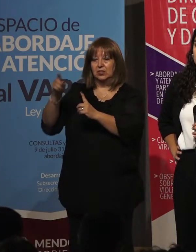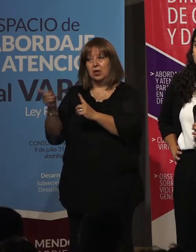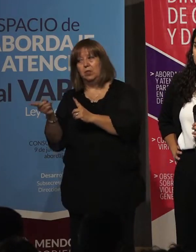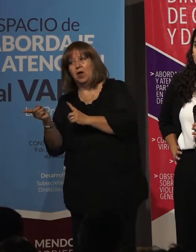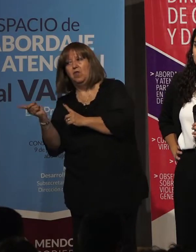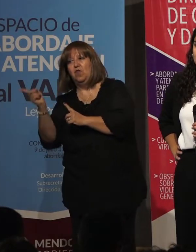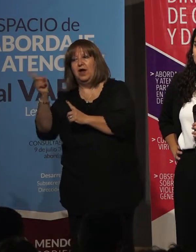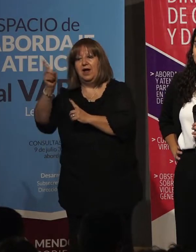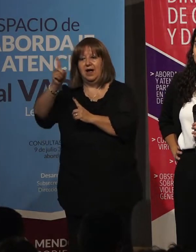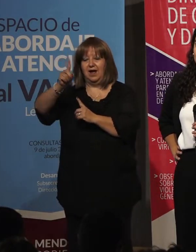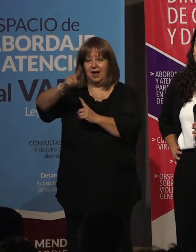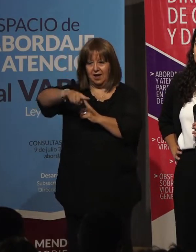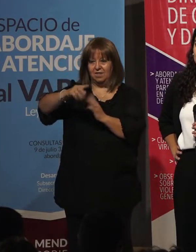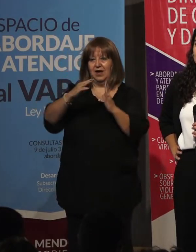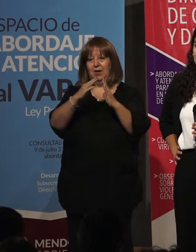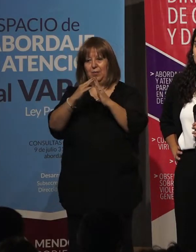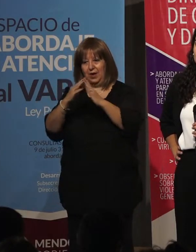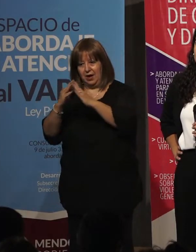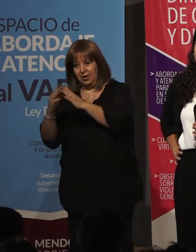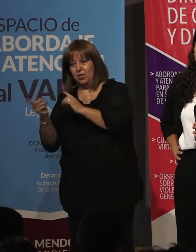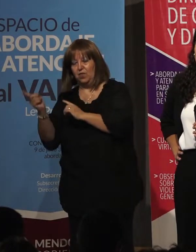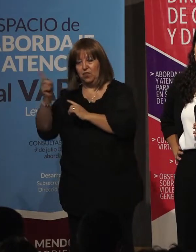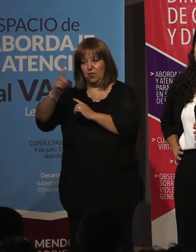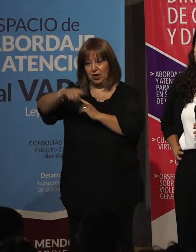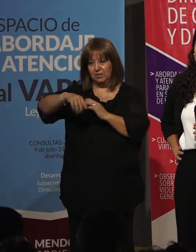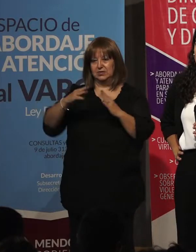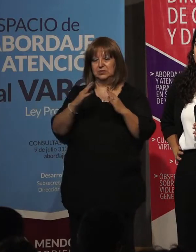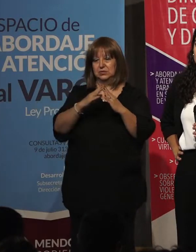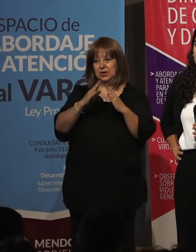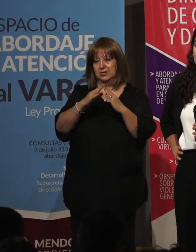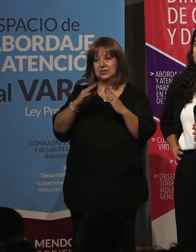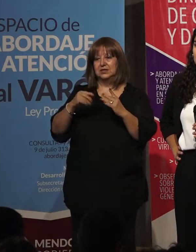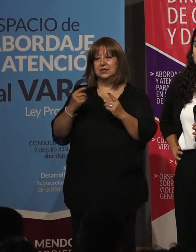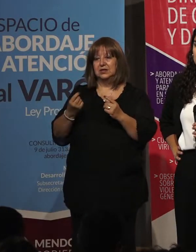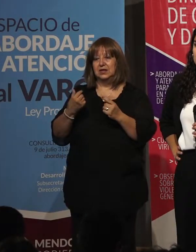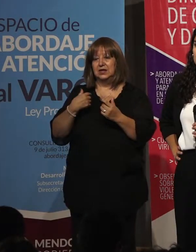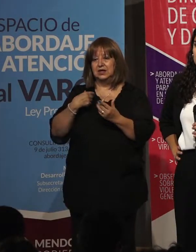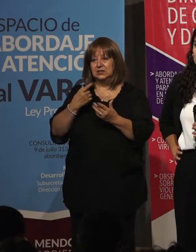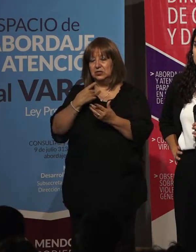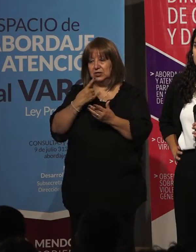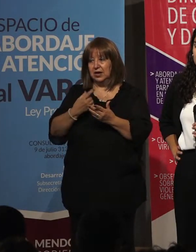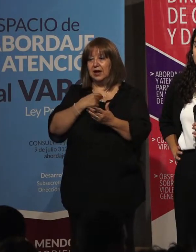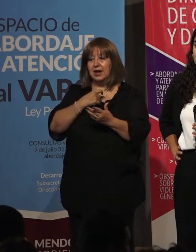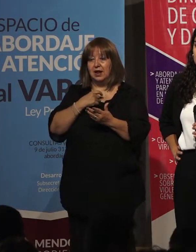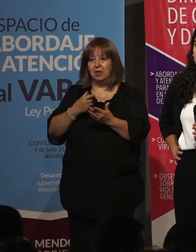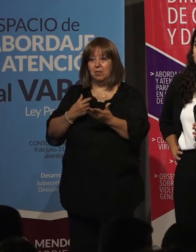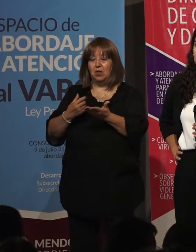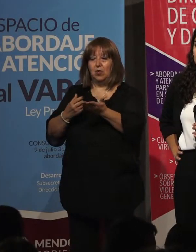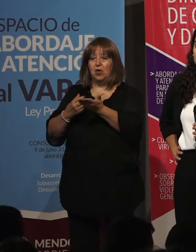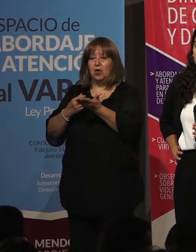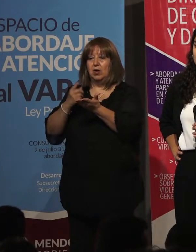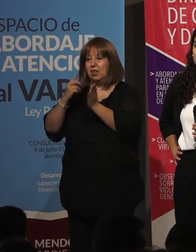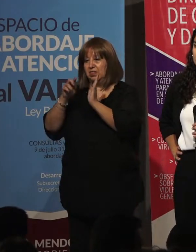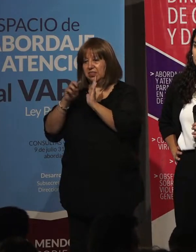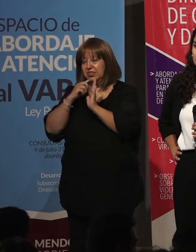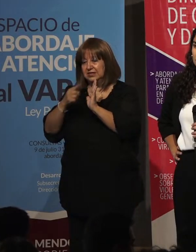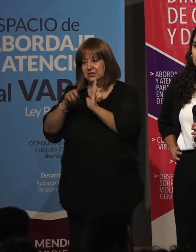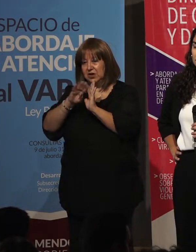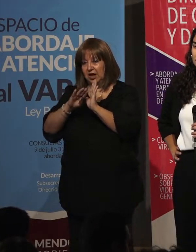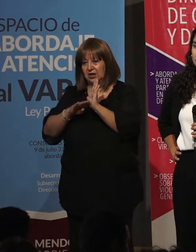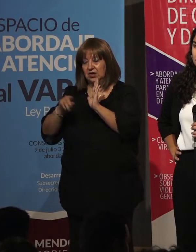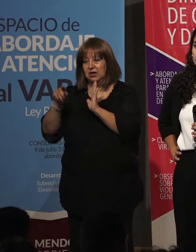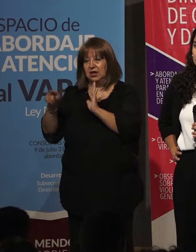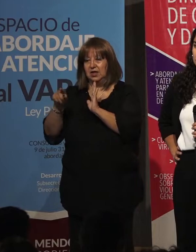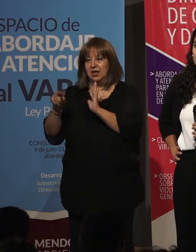que volver a ese barrio, a ese lugar. Entonces muchas veces las medidas que pretendemos tomar, o que nosotros decimos, no, tenemos que